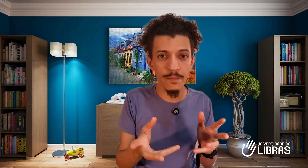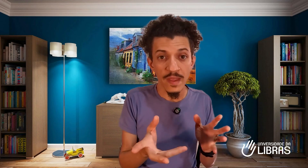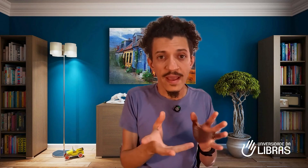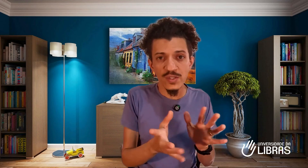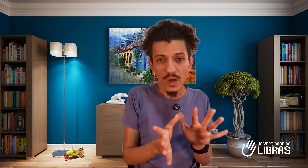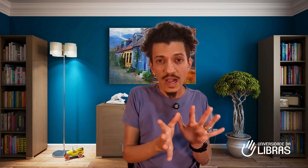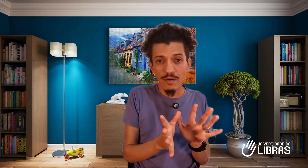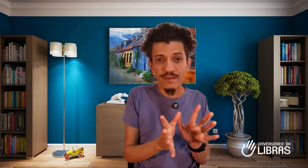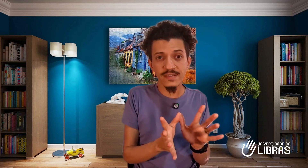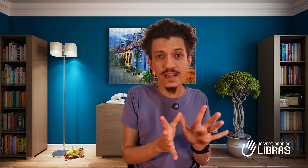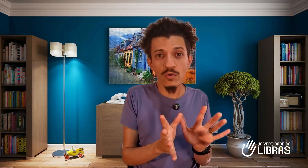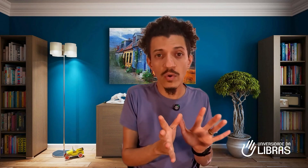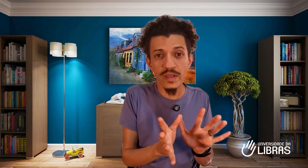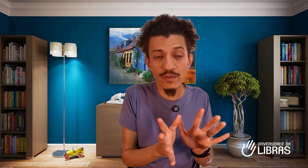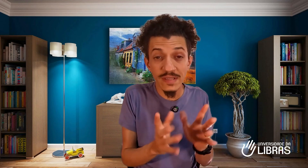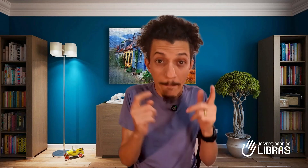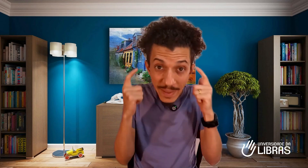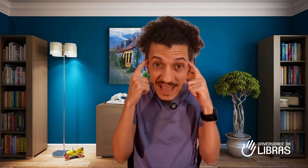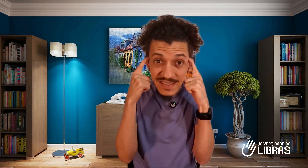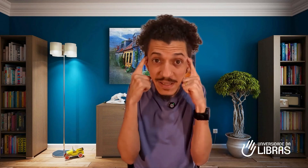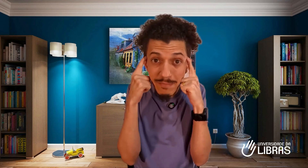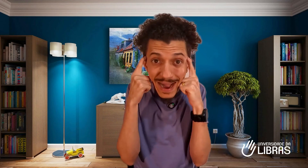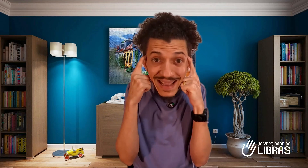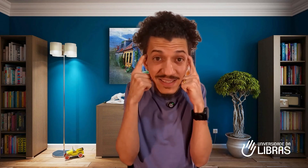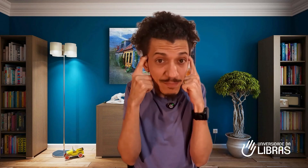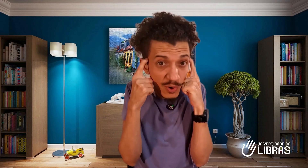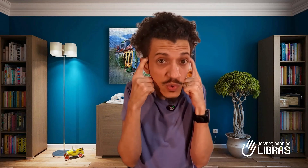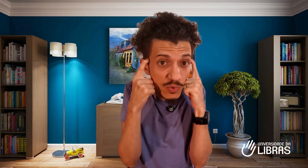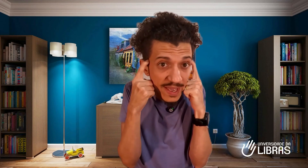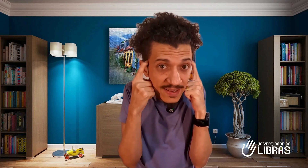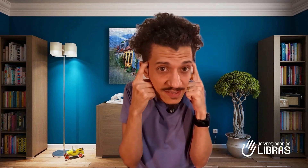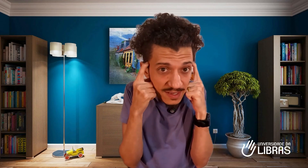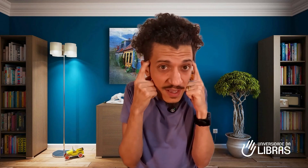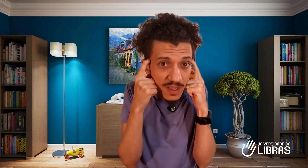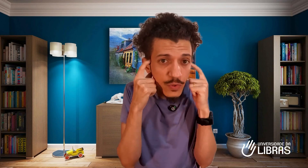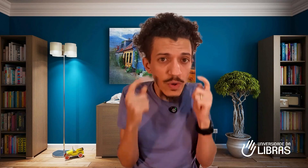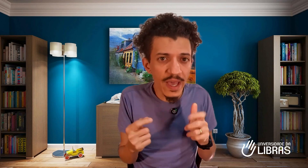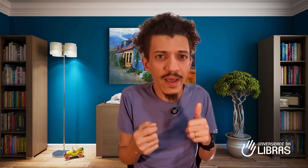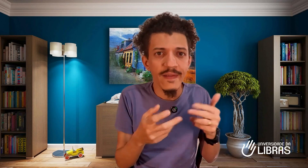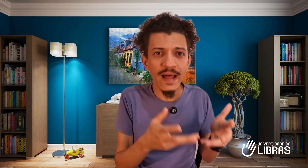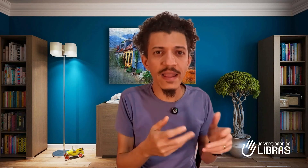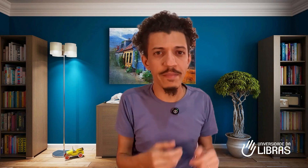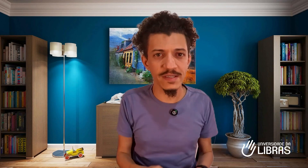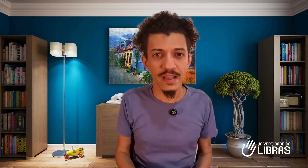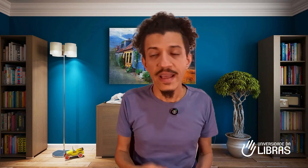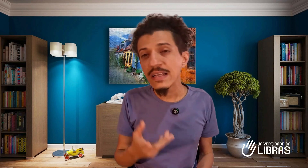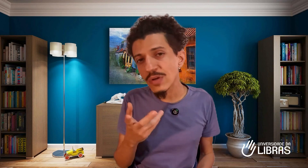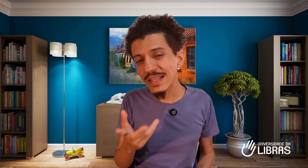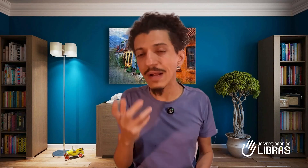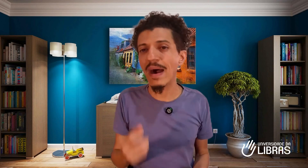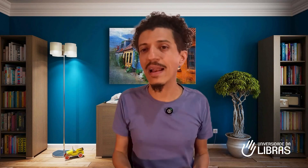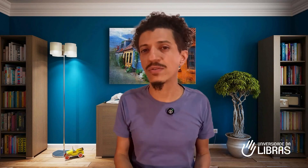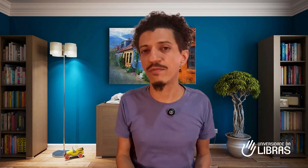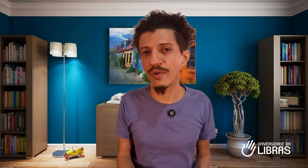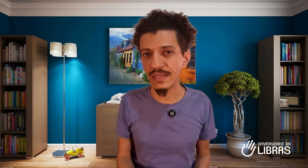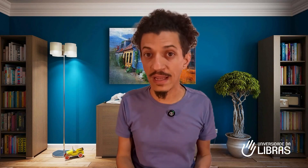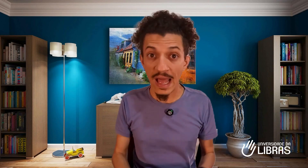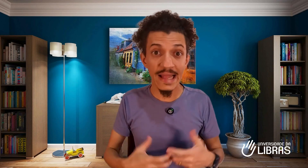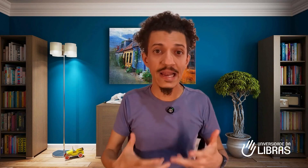Isso acaba fazendo com que você pense mais em português do que na Libras. E isso atrapalha a sua fluência, atrapalha